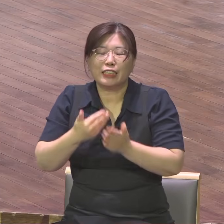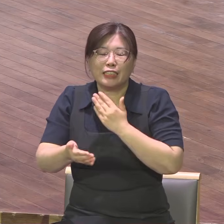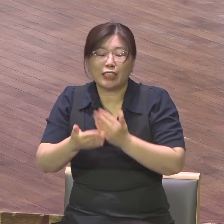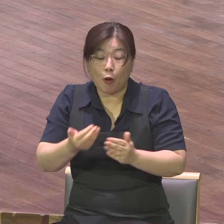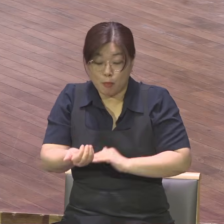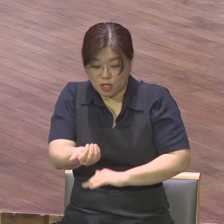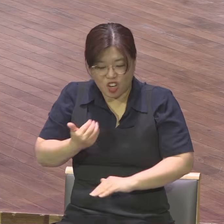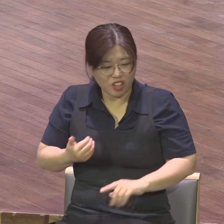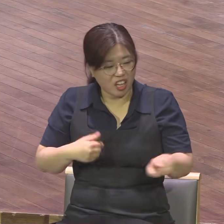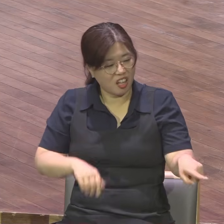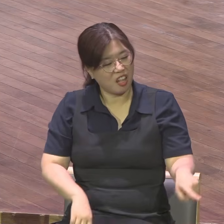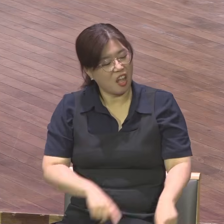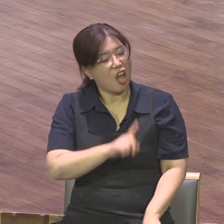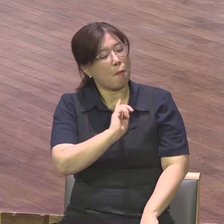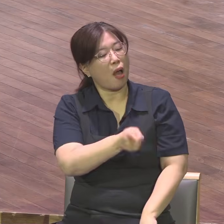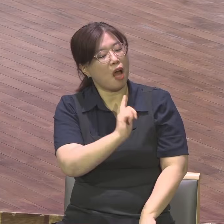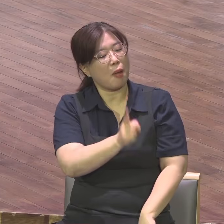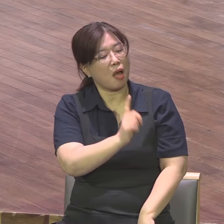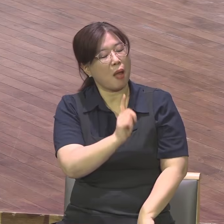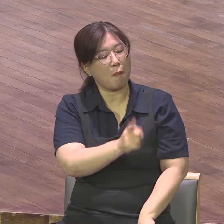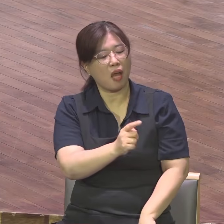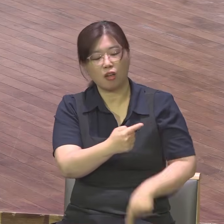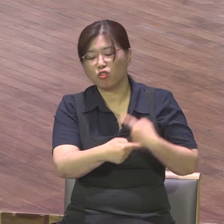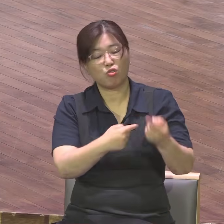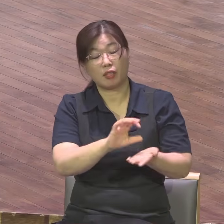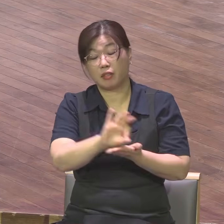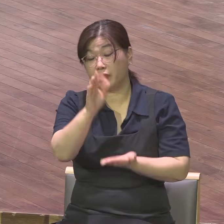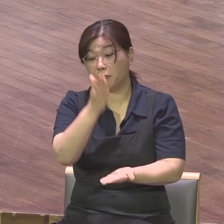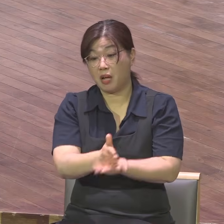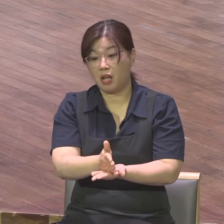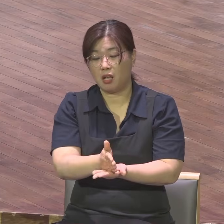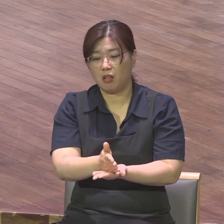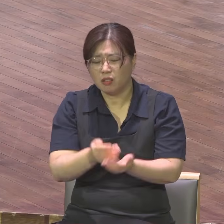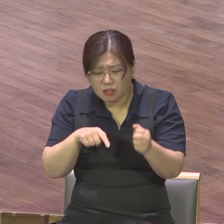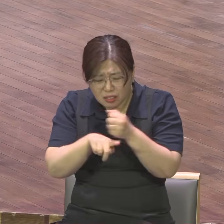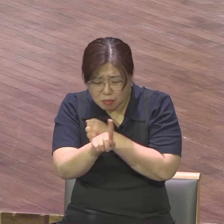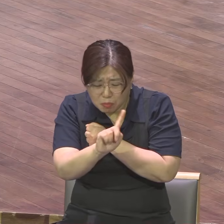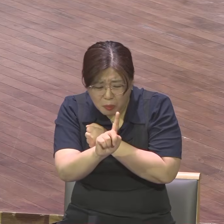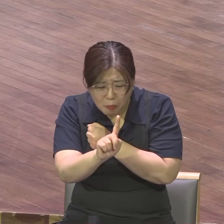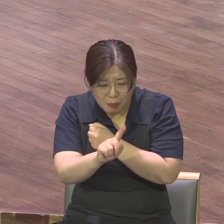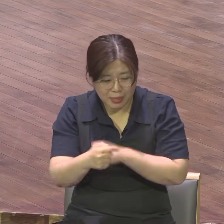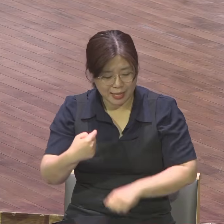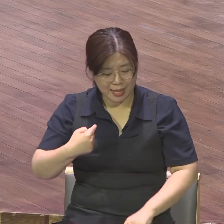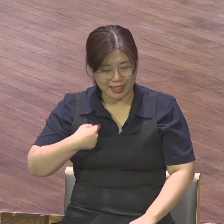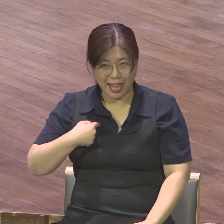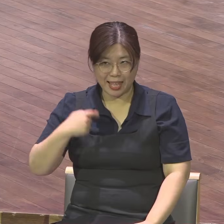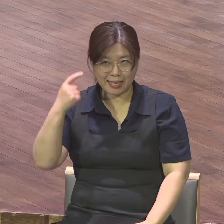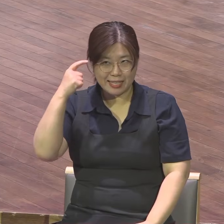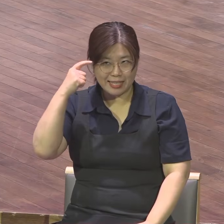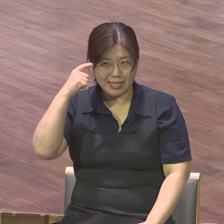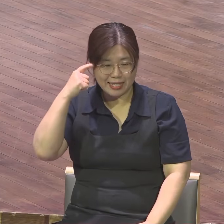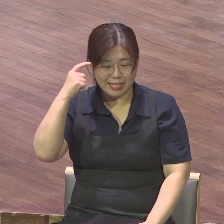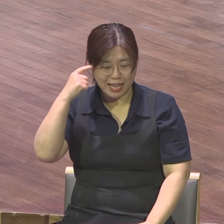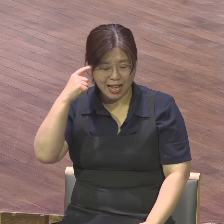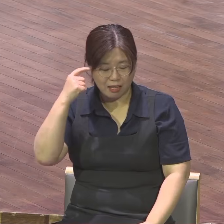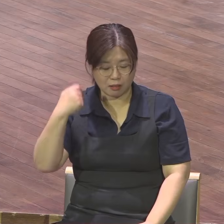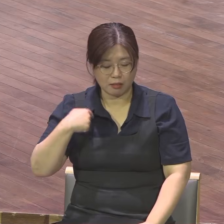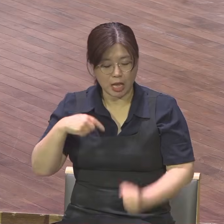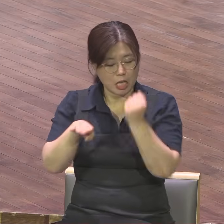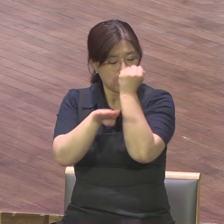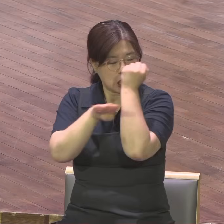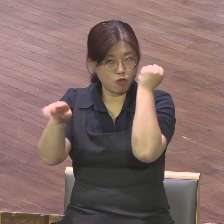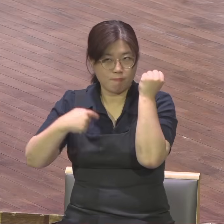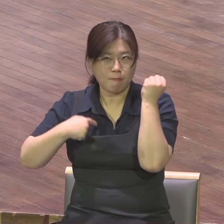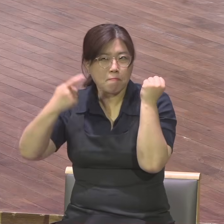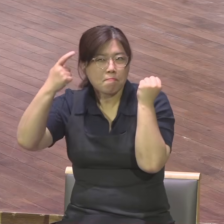상대방의 모습에 대해서 너무 내 기준만 가지고 바라보고 평가하지 말라는 얘기예요.